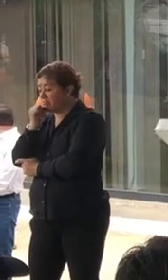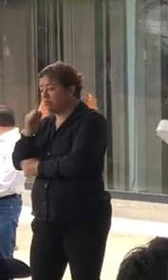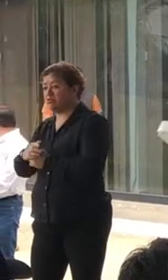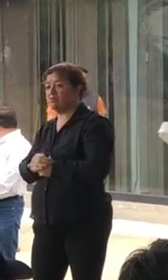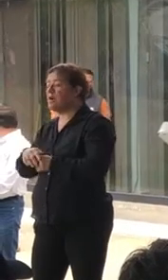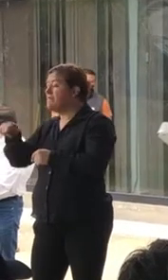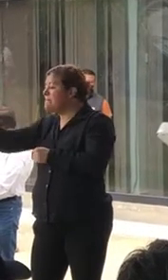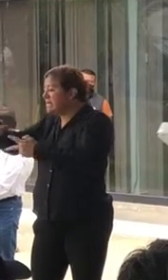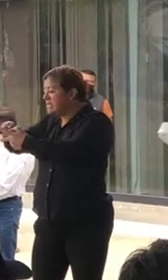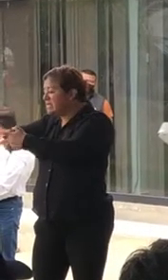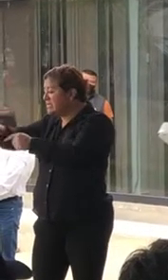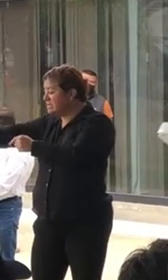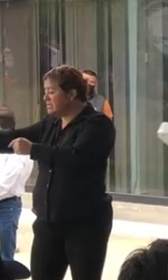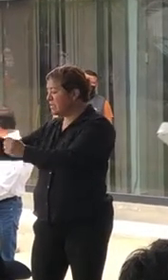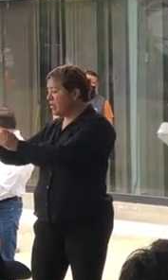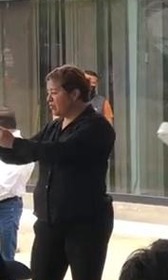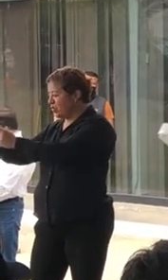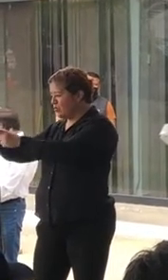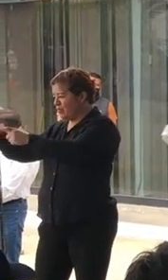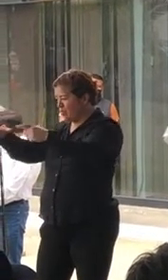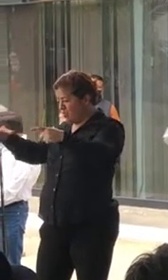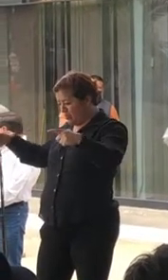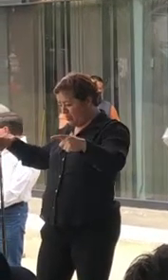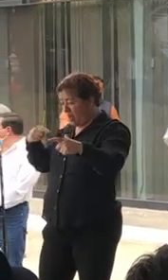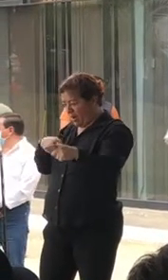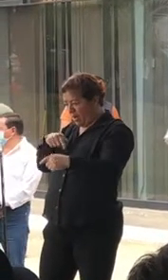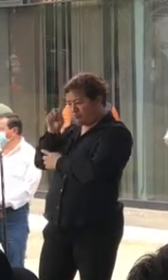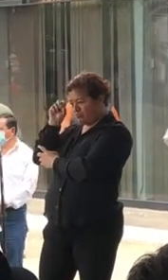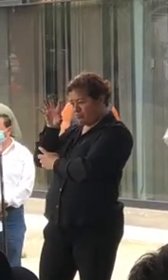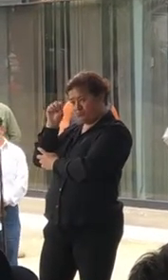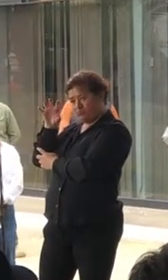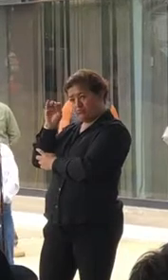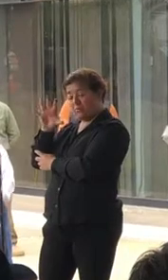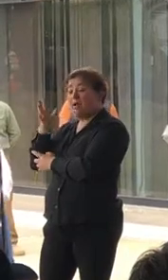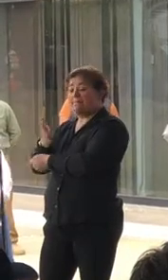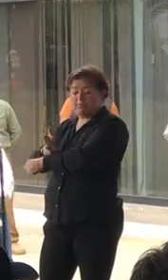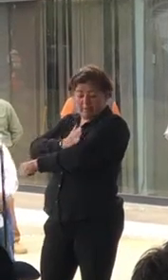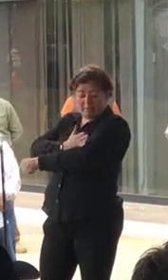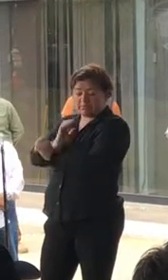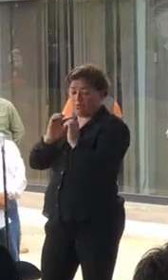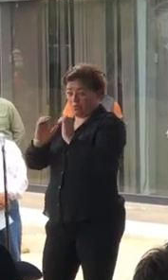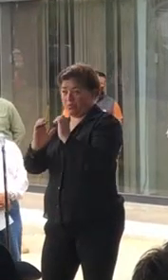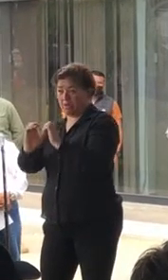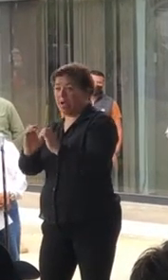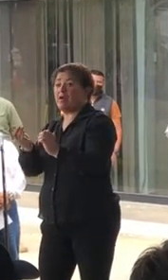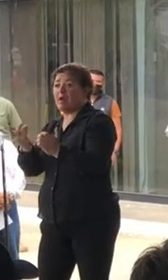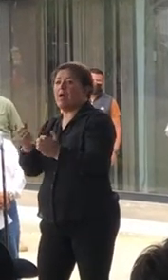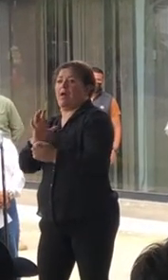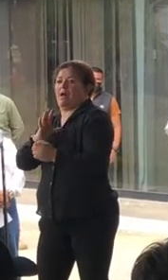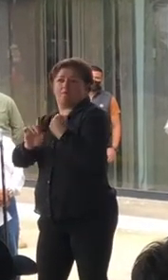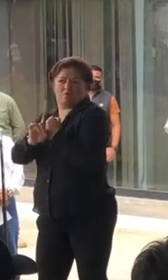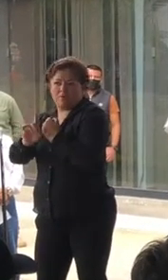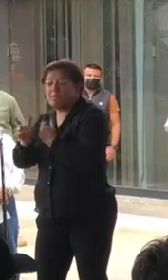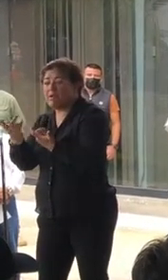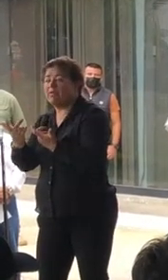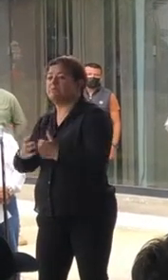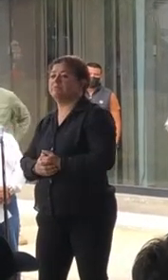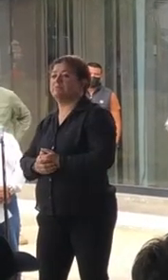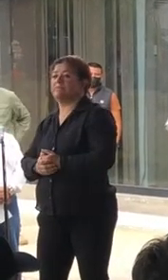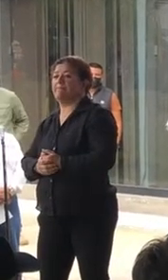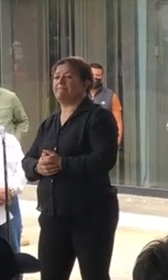del epicentro de esta manera vamos a prevenir daños desde luego los más importantes que son los usuarios